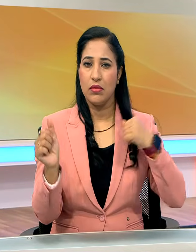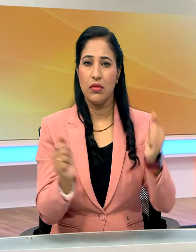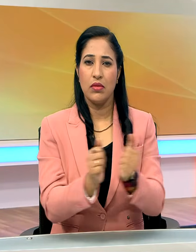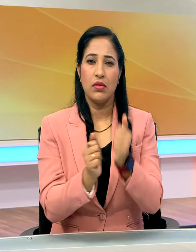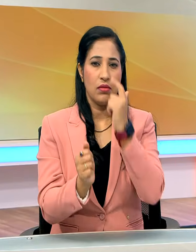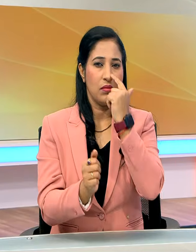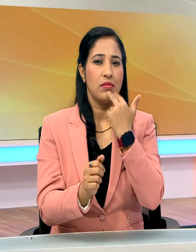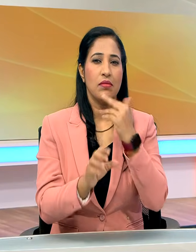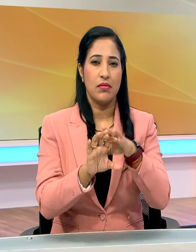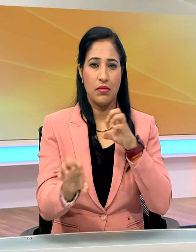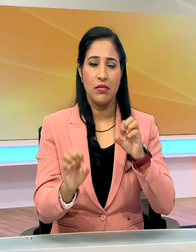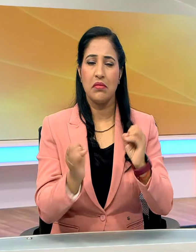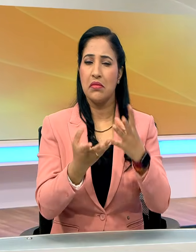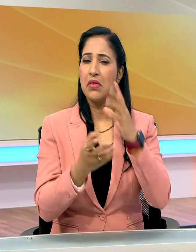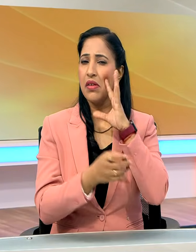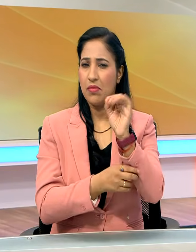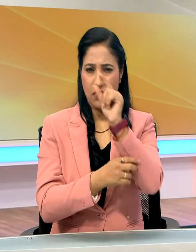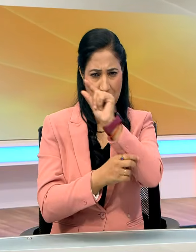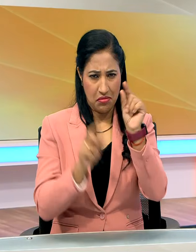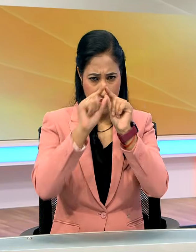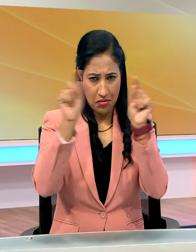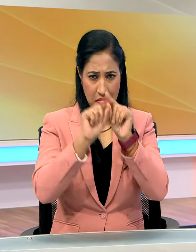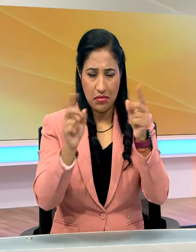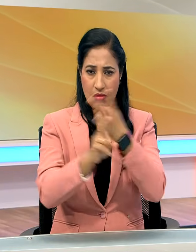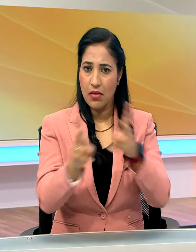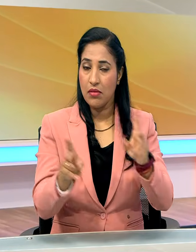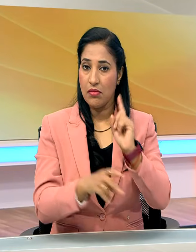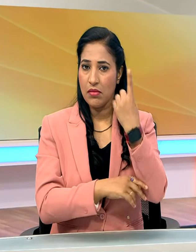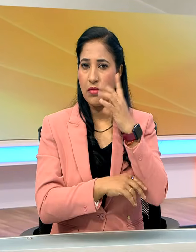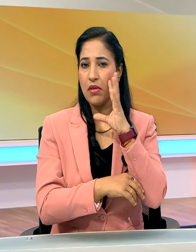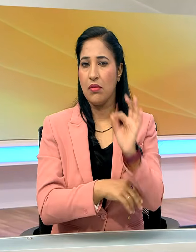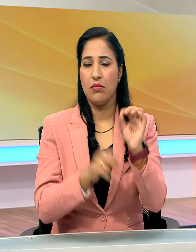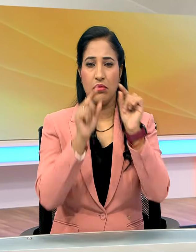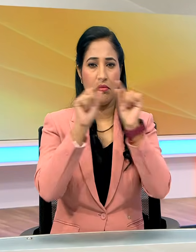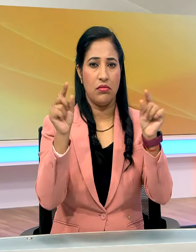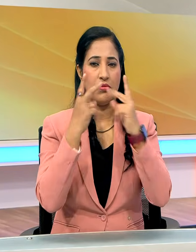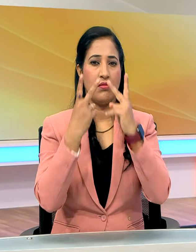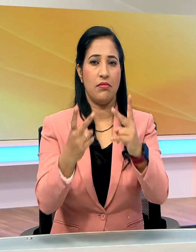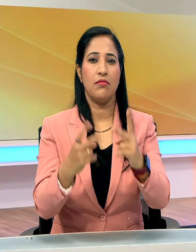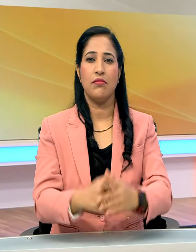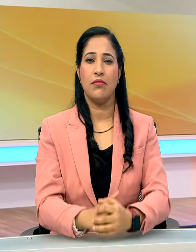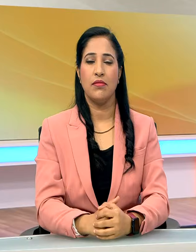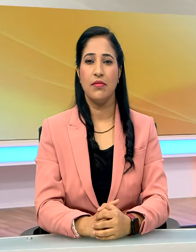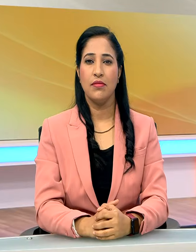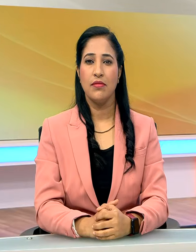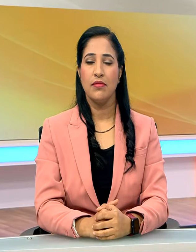सहयोगी बीना सिंह। तमाम खबरों से आपको रूबरू कराएंगे, लेकिन सबसे पहले नजर डालते हैं हेडलाइंस पर।